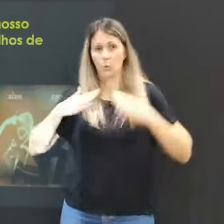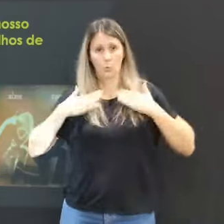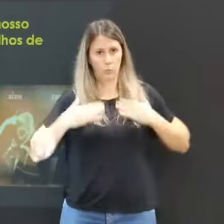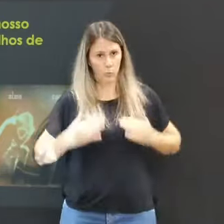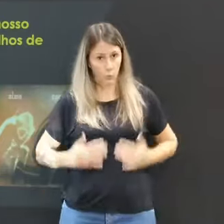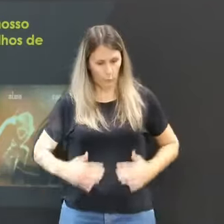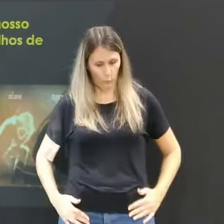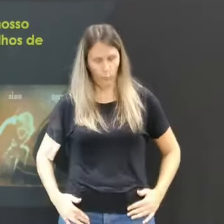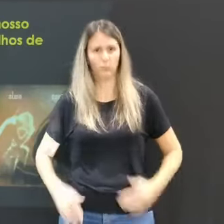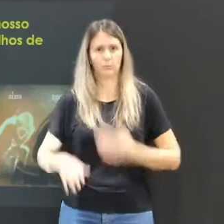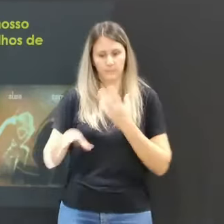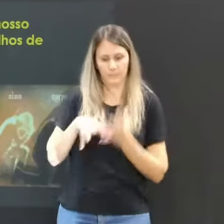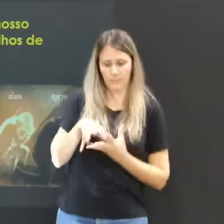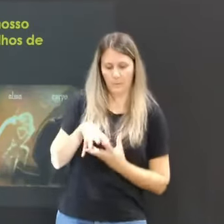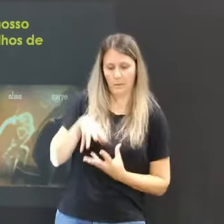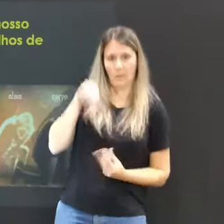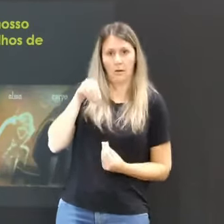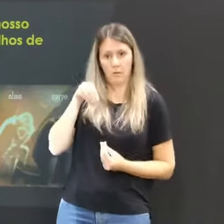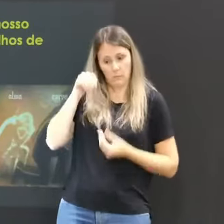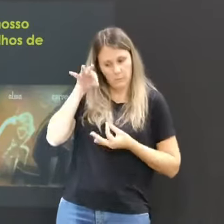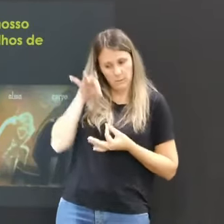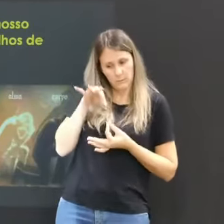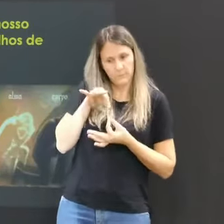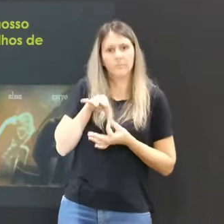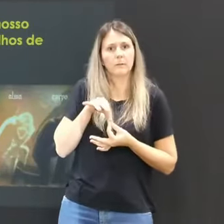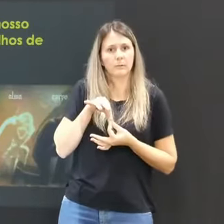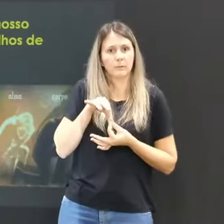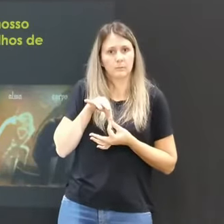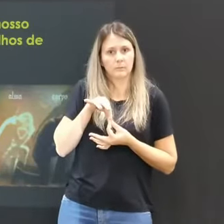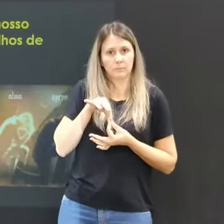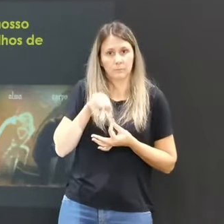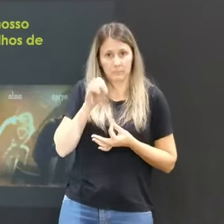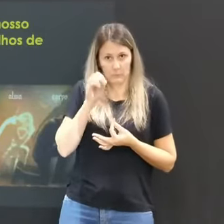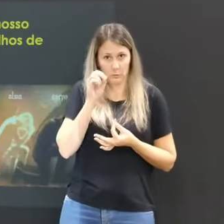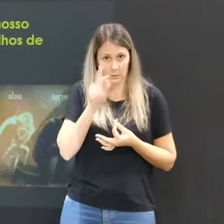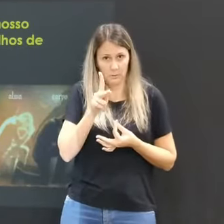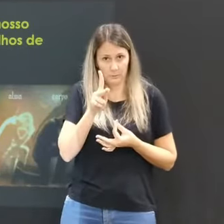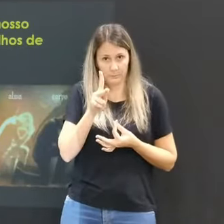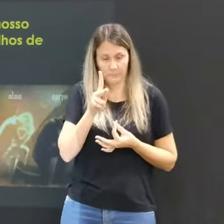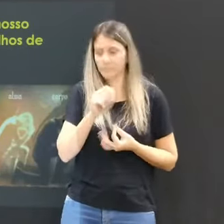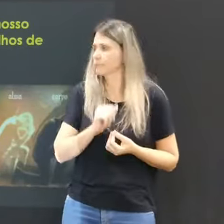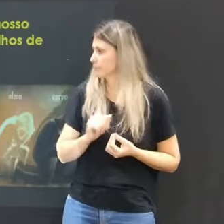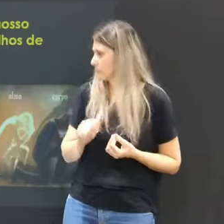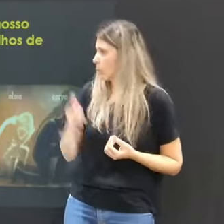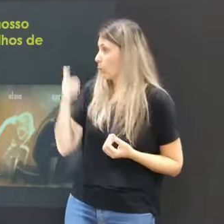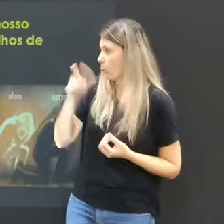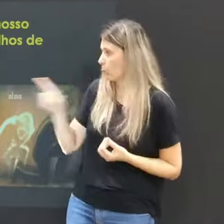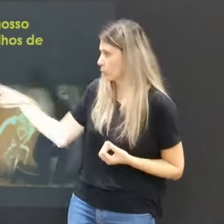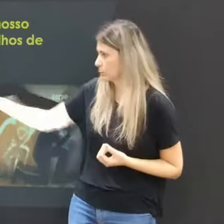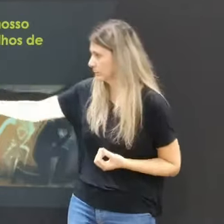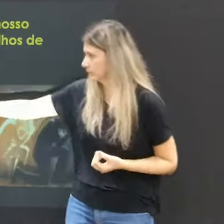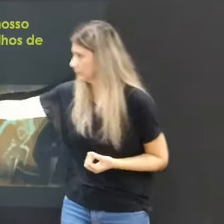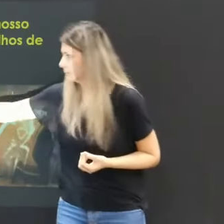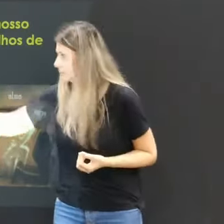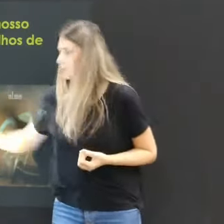Tá vendo? O primeiro é corpo, alma e o meu espírito. Ok? Isso é minha estrutura.